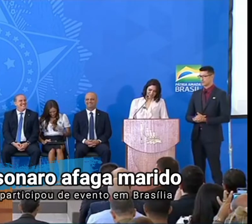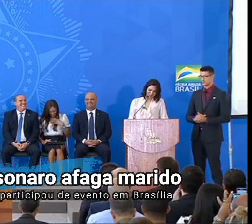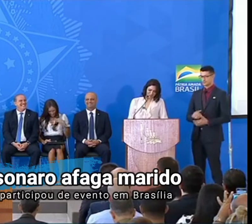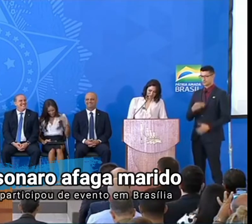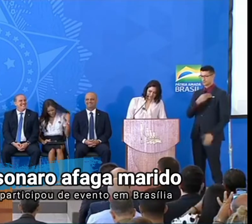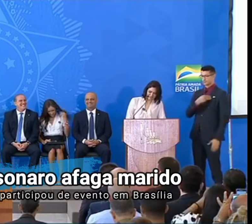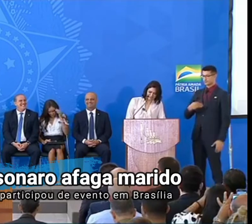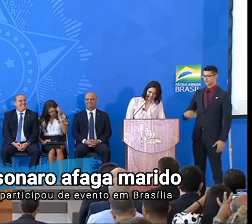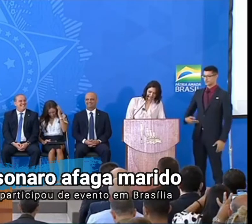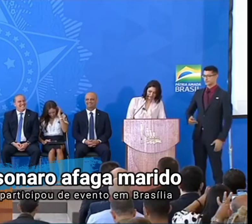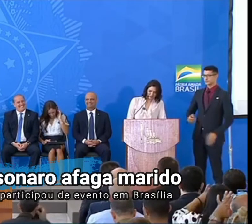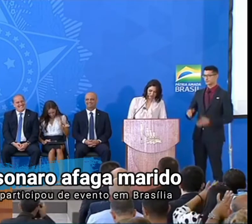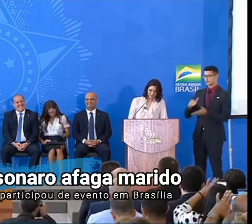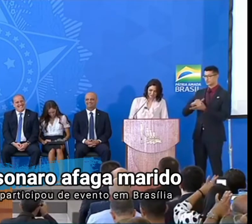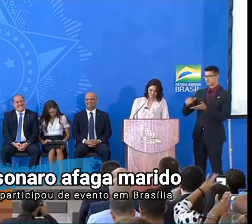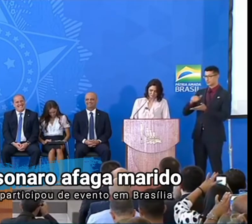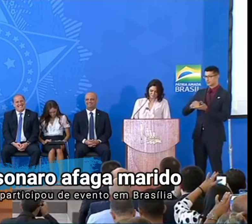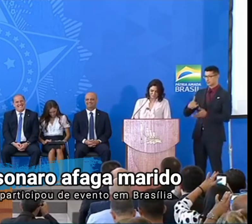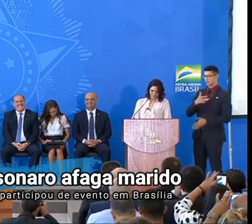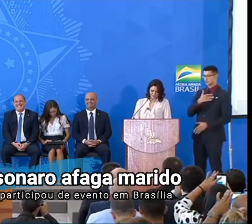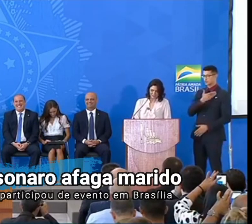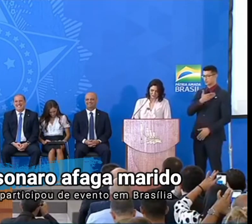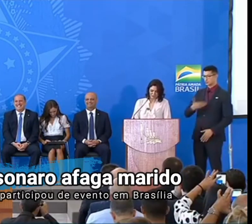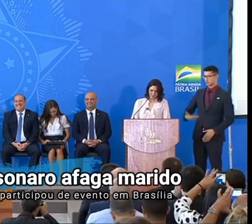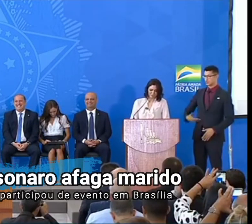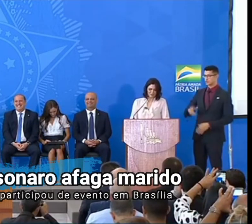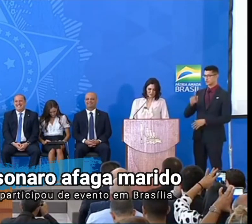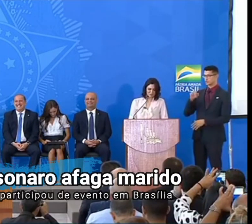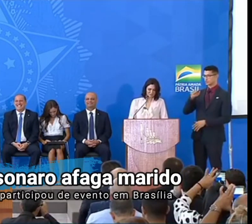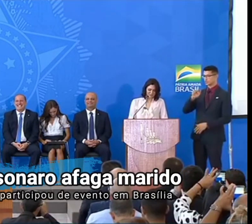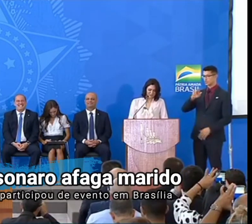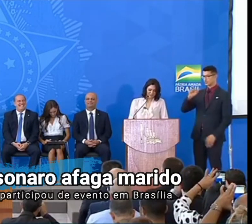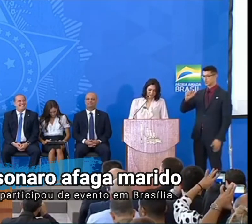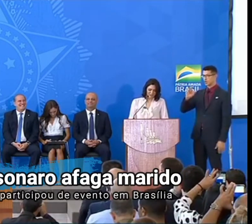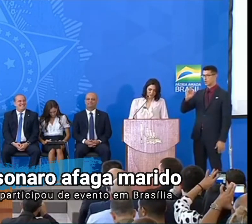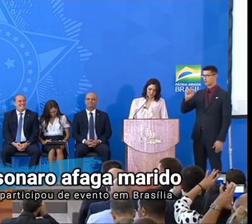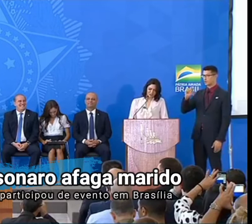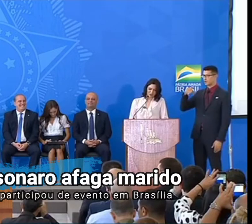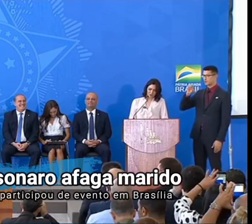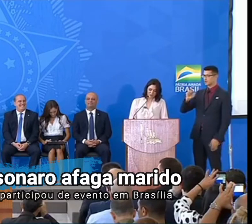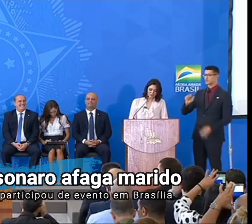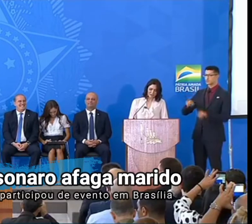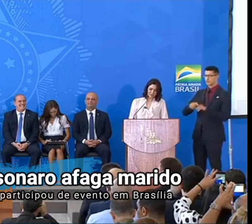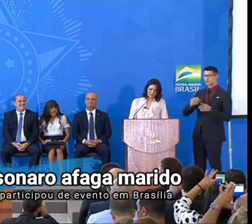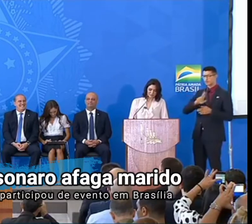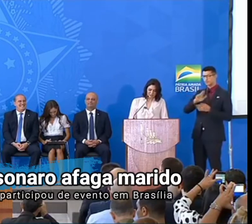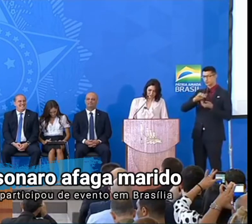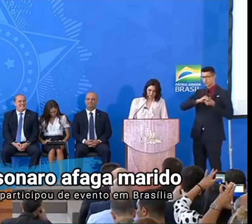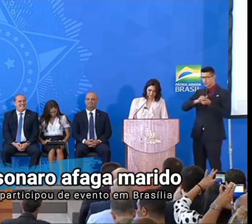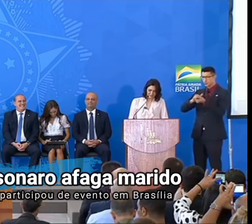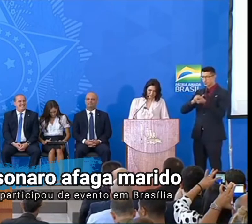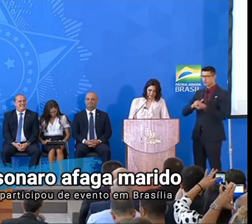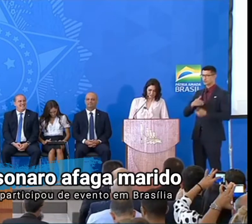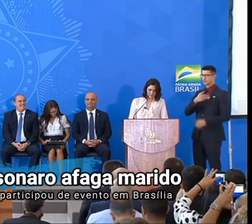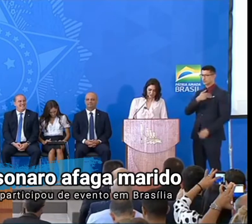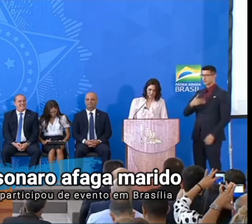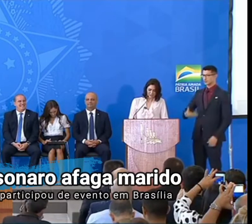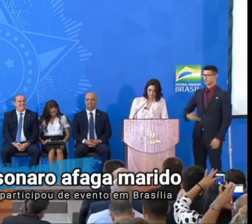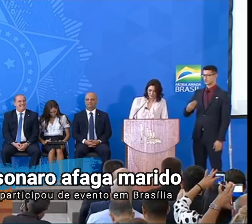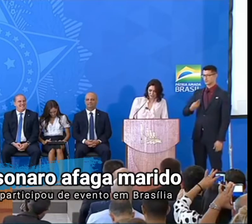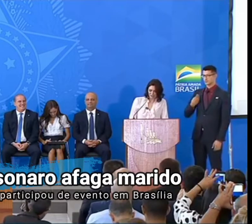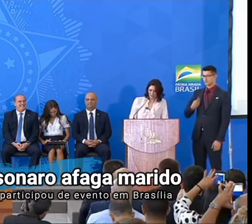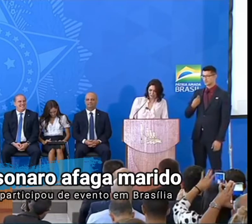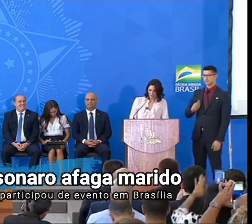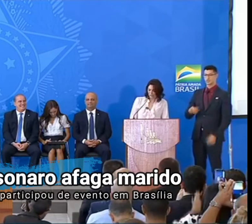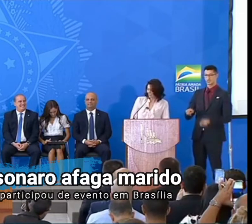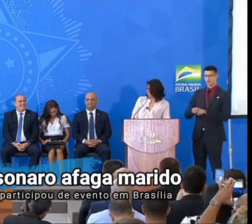Ministro de Estado, chefe da Secretaria do Governo, general Ramos, em nome de quem cumprimento os demais ministros presentes,